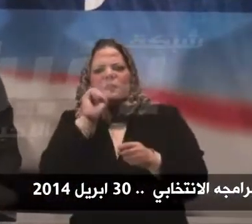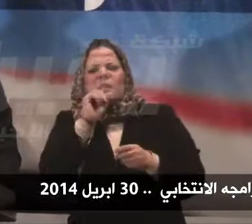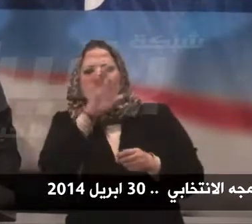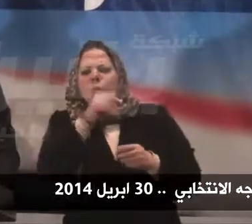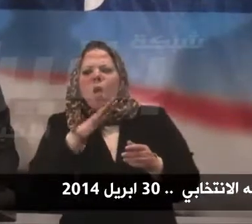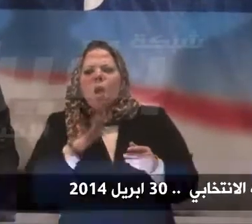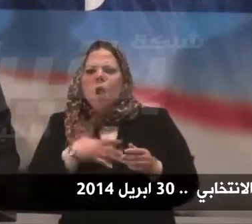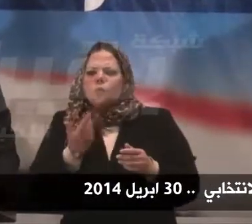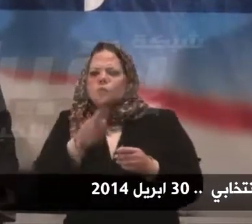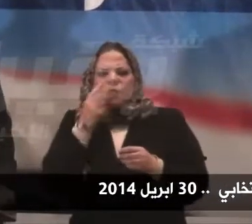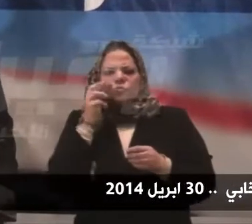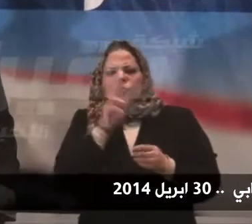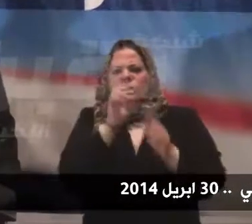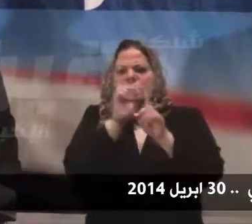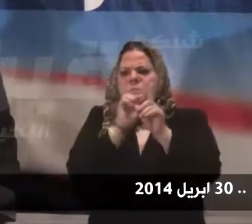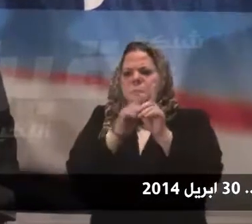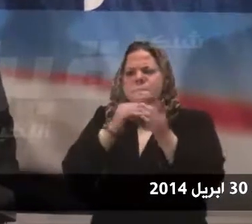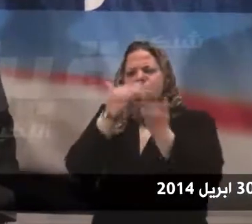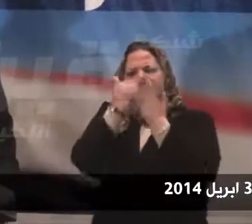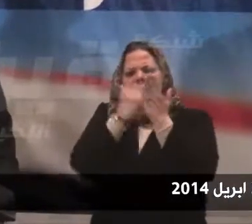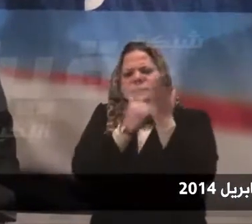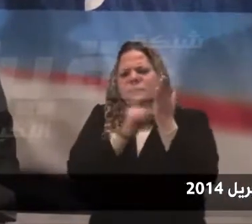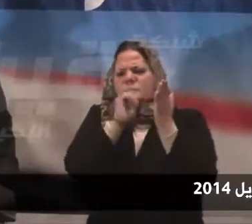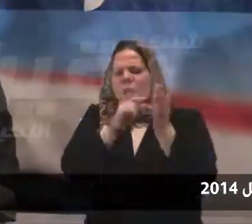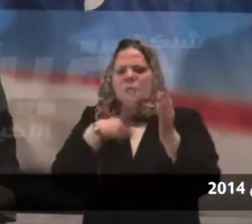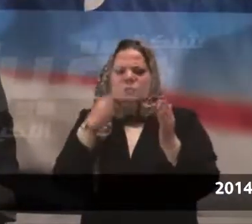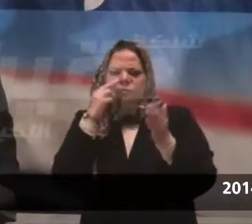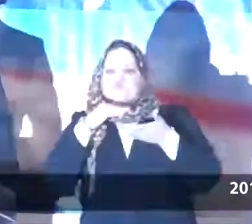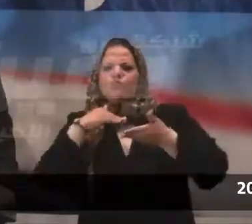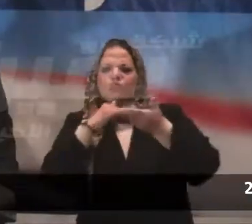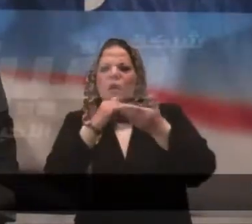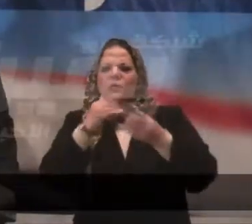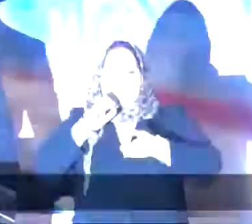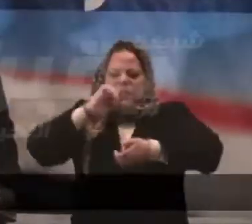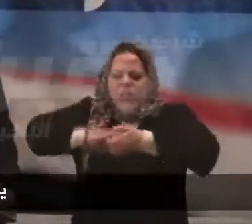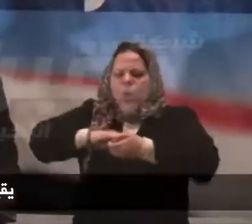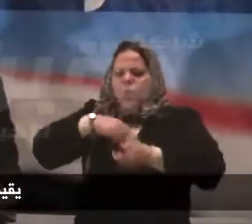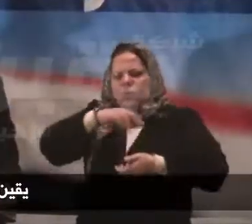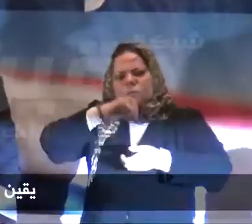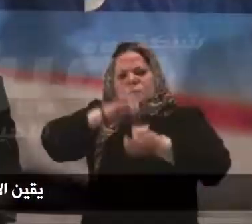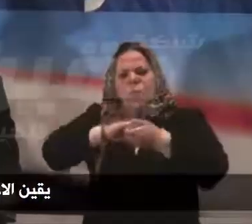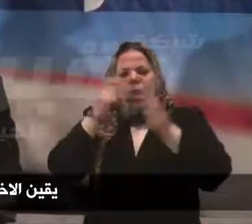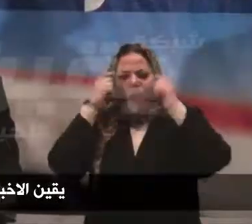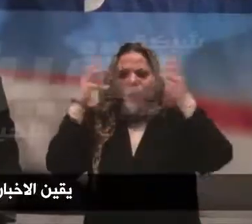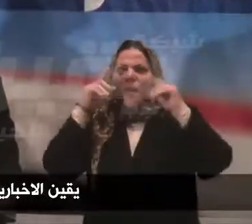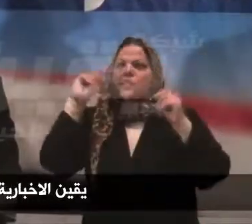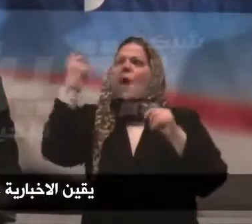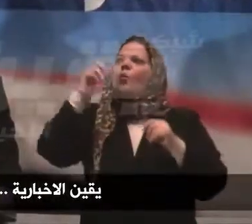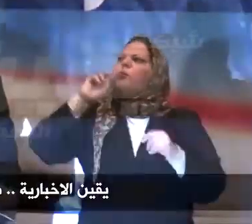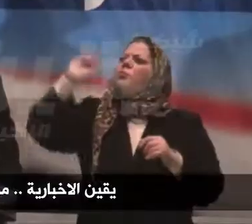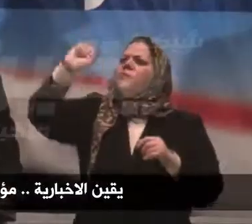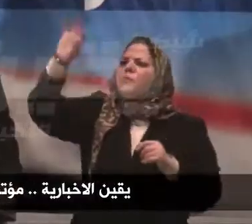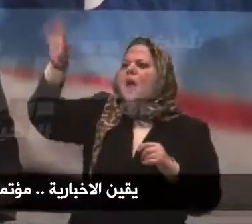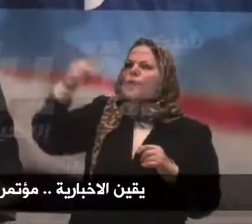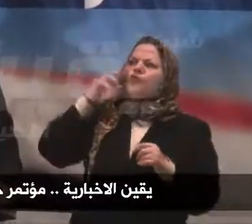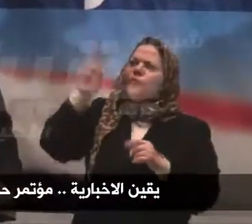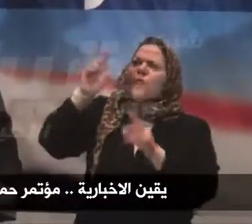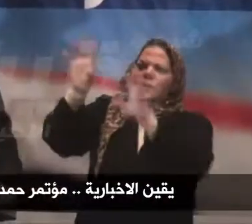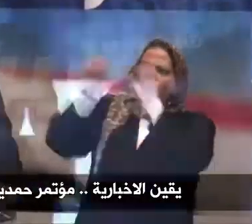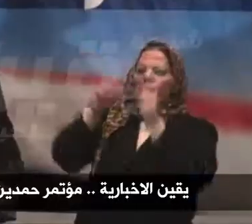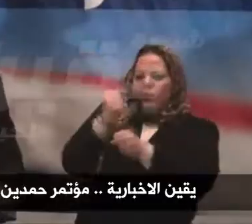المتعلقة بعمليات غسيل الأموال وتعزيز التعاون الدولي والاستفادة من الخبرات الدولية في هذا الشأن.